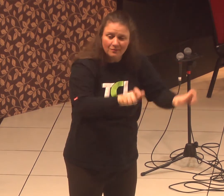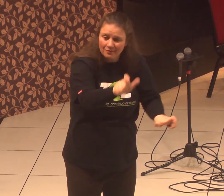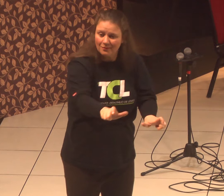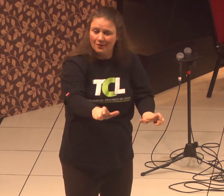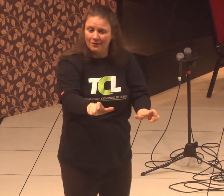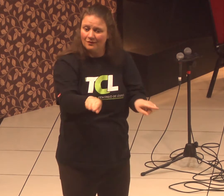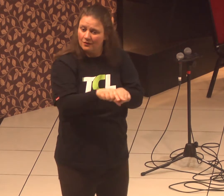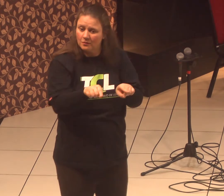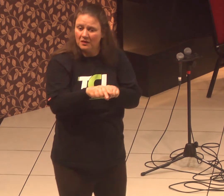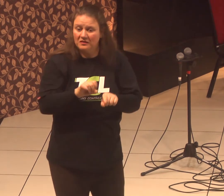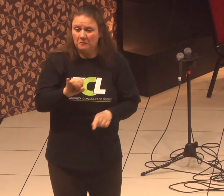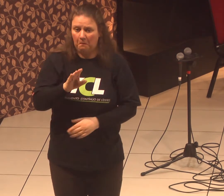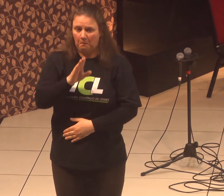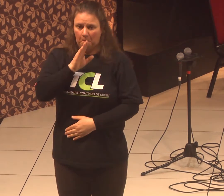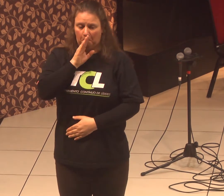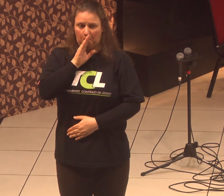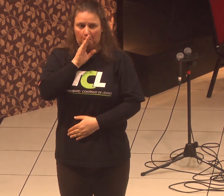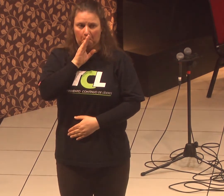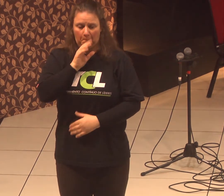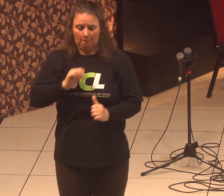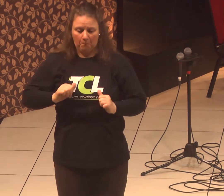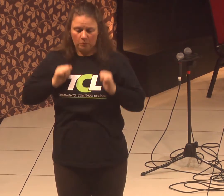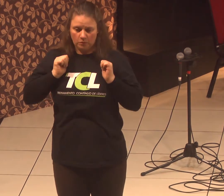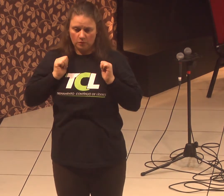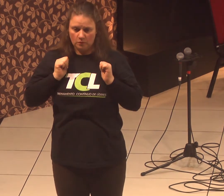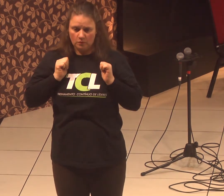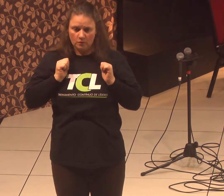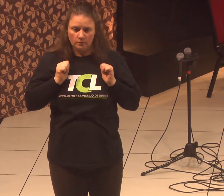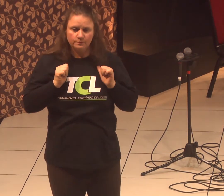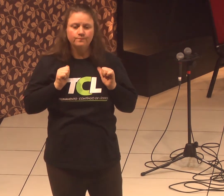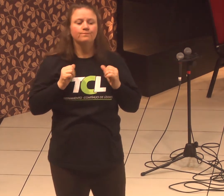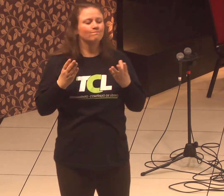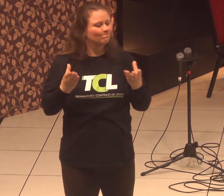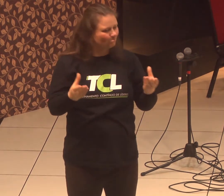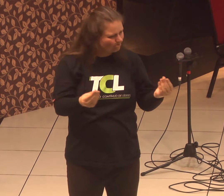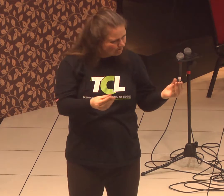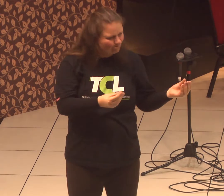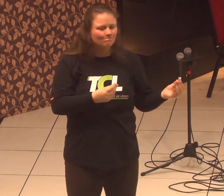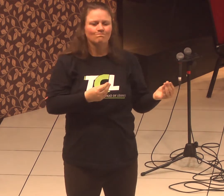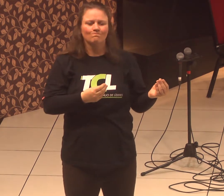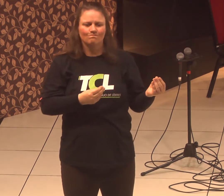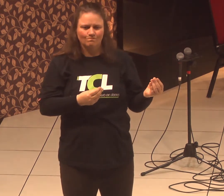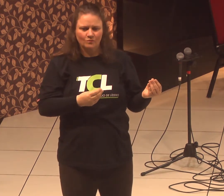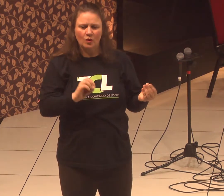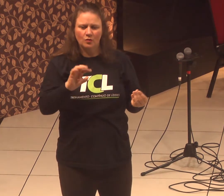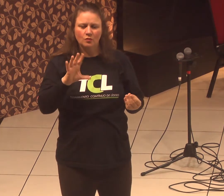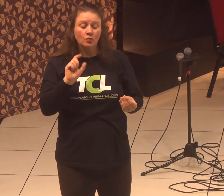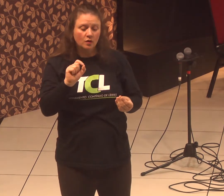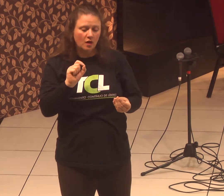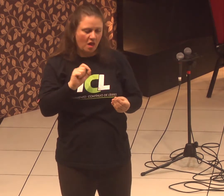Quando a gente se cala, sabe, muitas vezes aquele testemunho que a gente deixou de contar